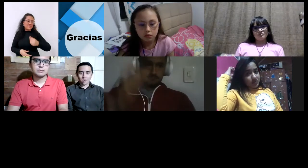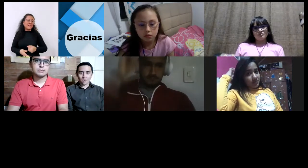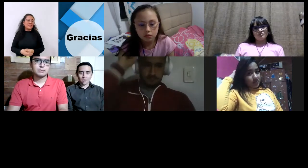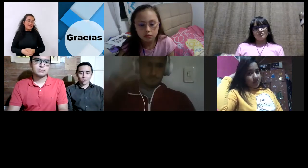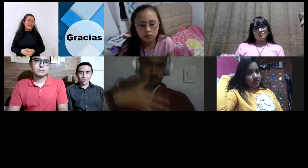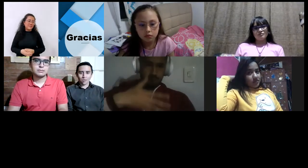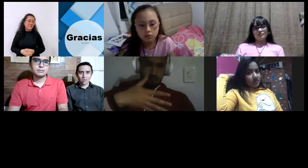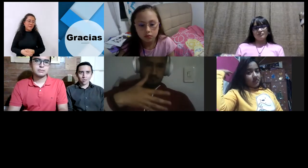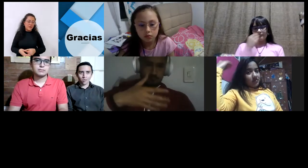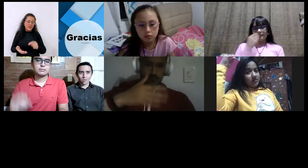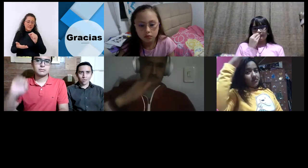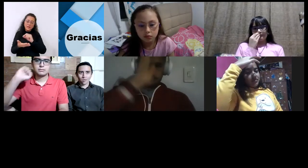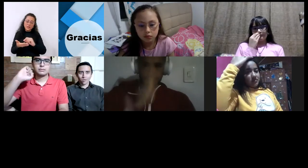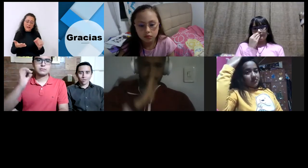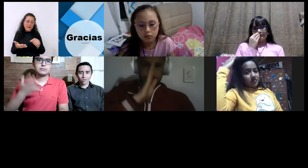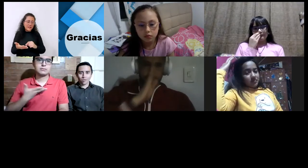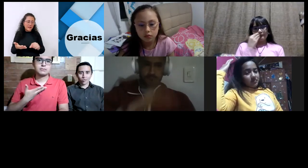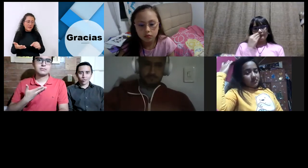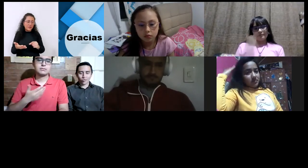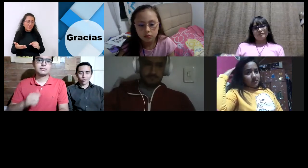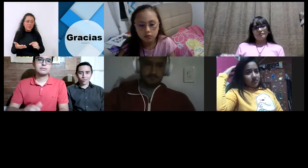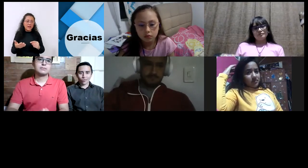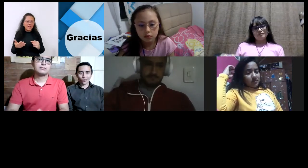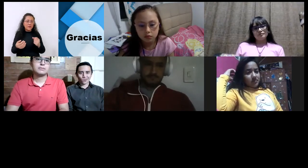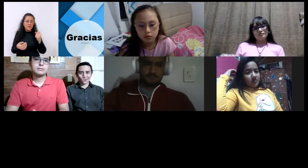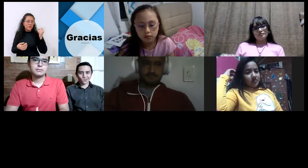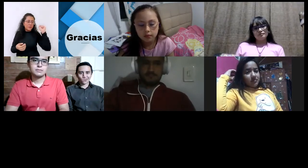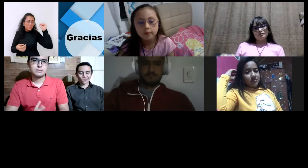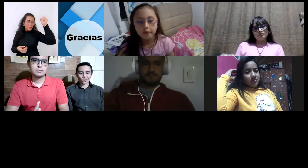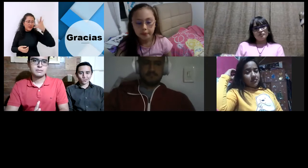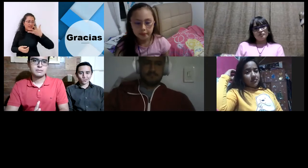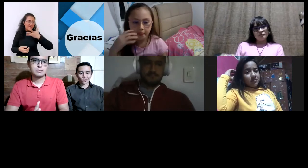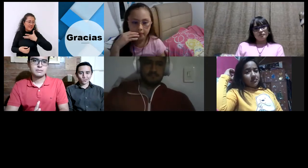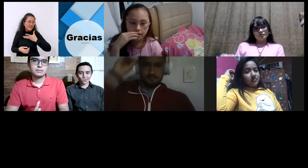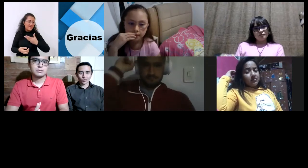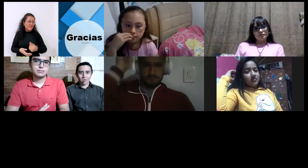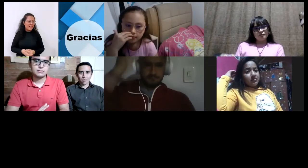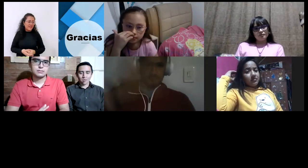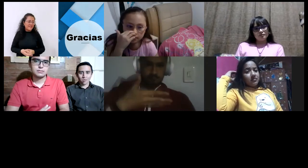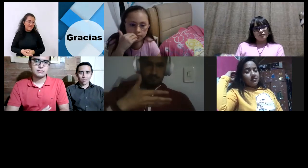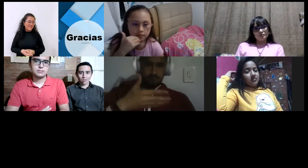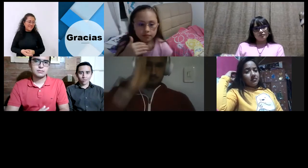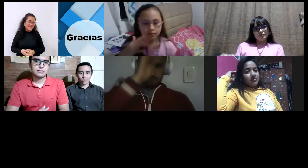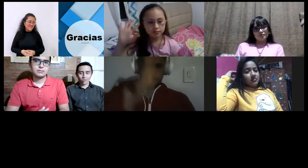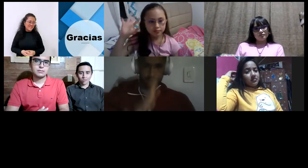esa seña. Porque si ellos van leyendo normal, ellos no logran entender qué habla de esta, ¿cierto?